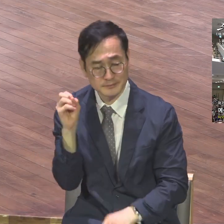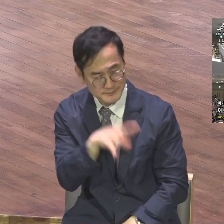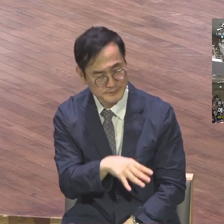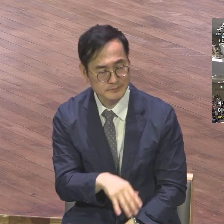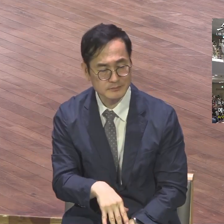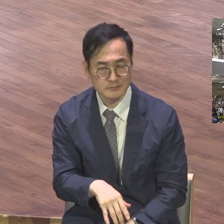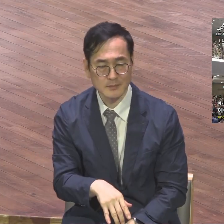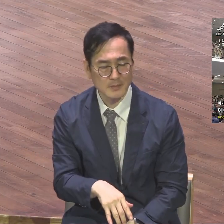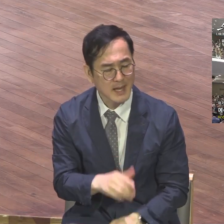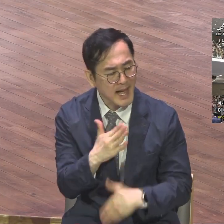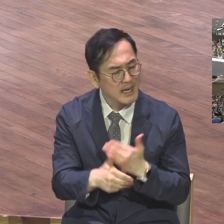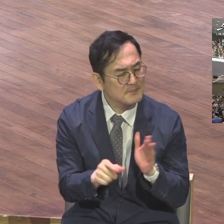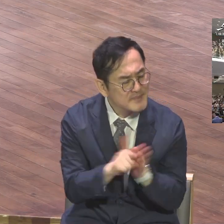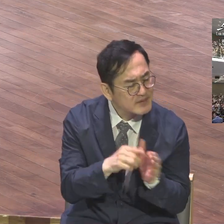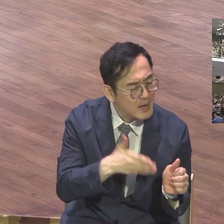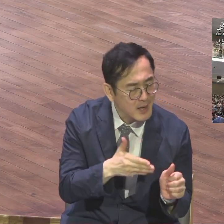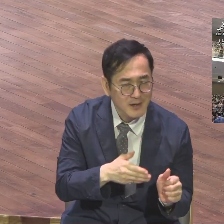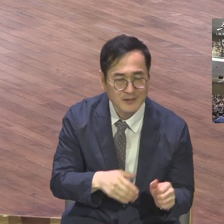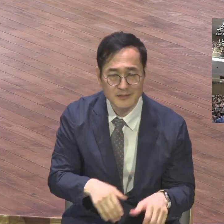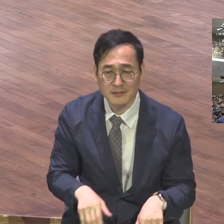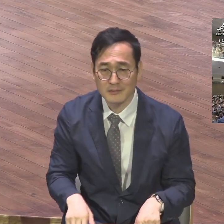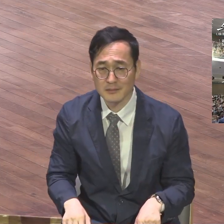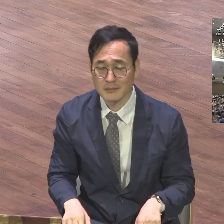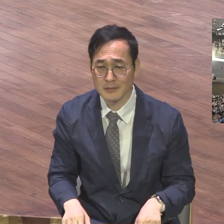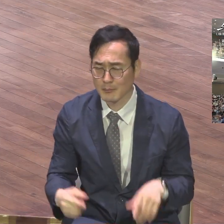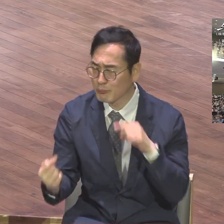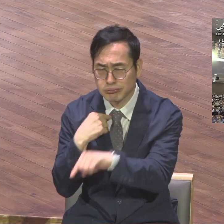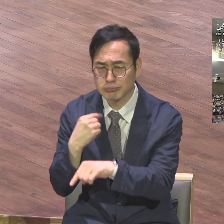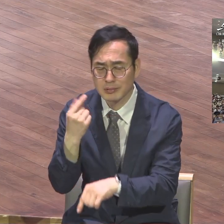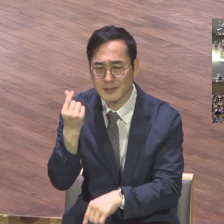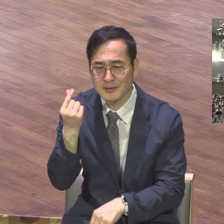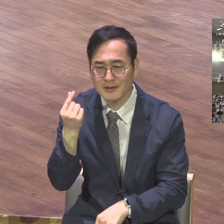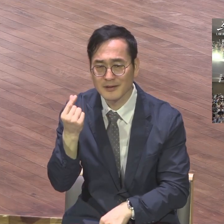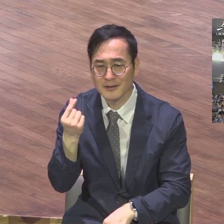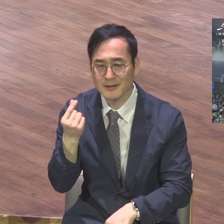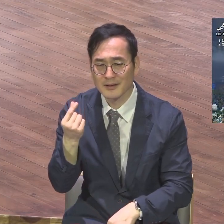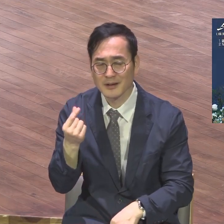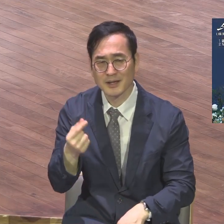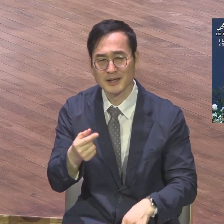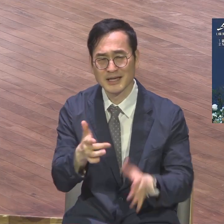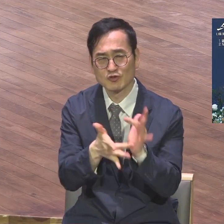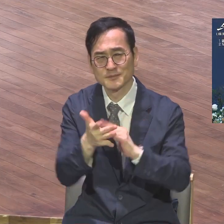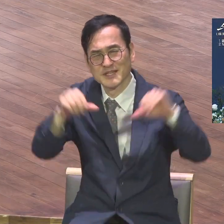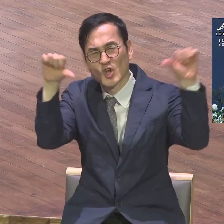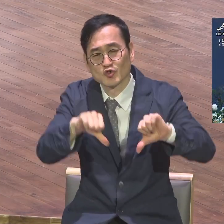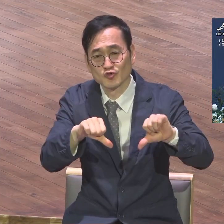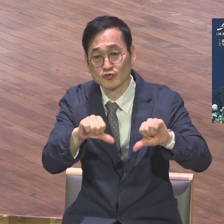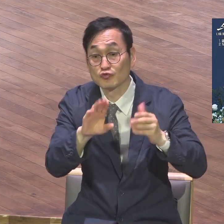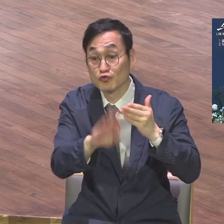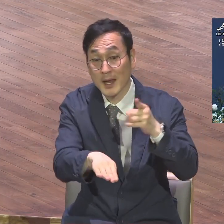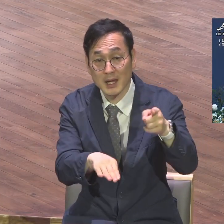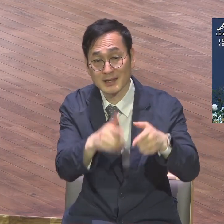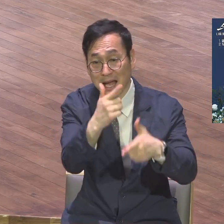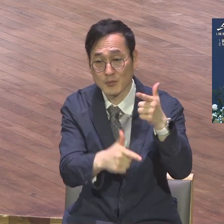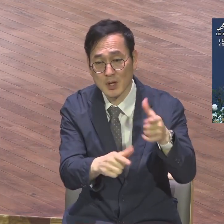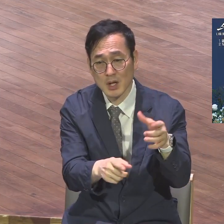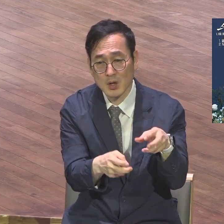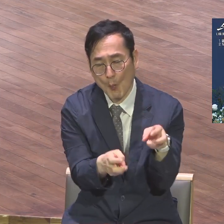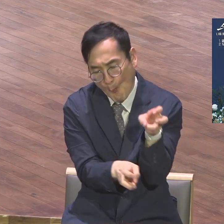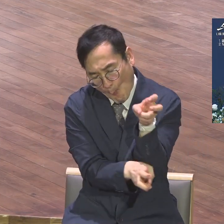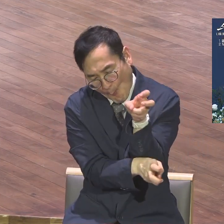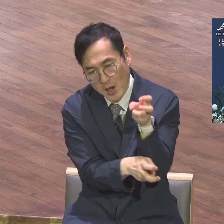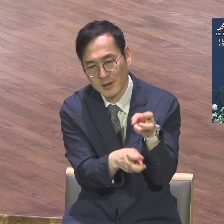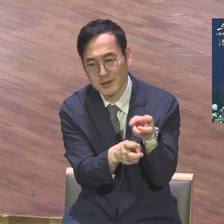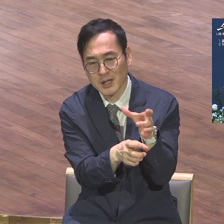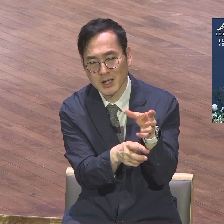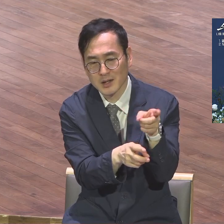믿으라. 자, 예수님께서 무화과나무를 저주하신 이후 그대로 되어버린 상황을